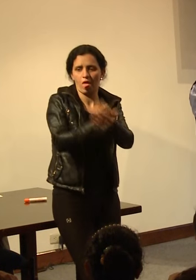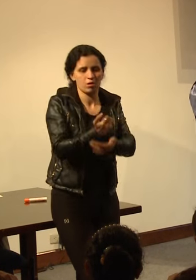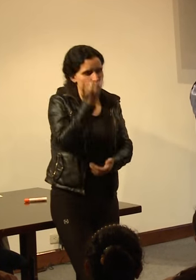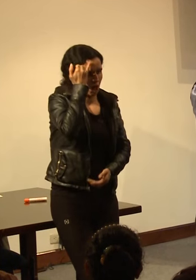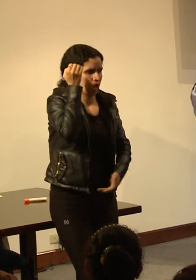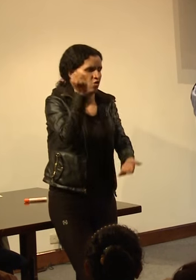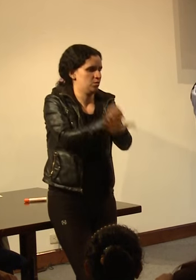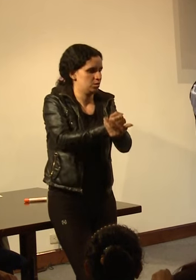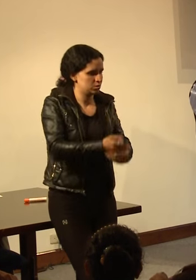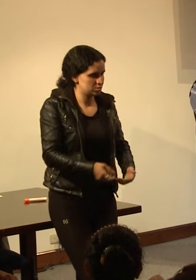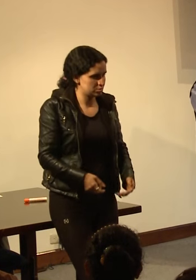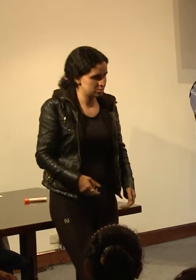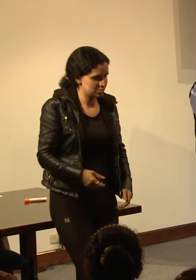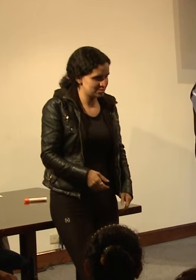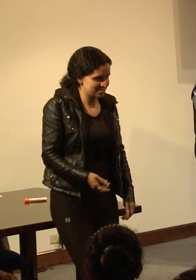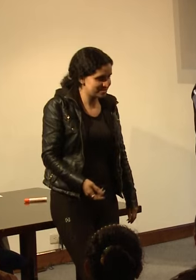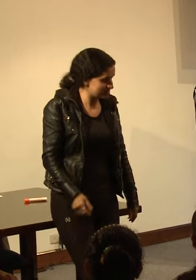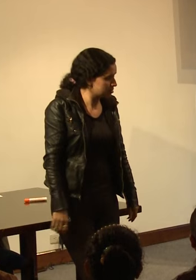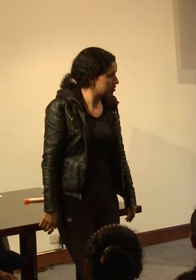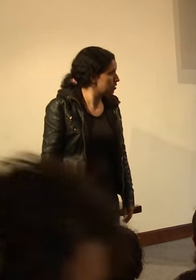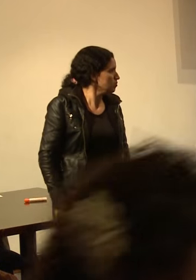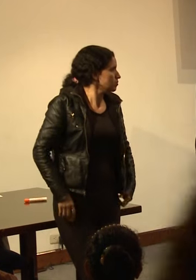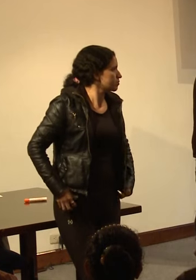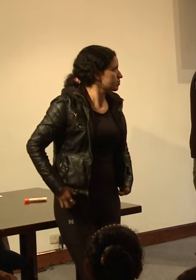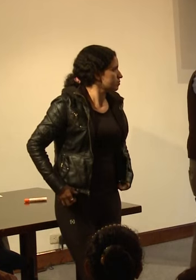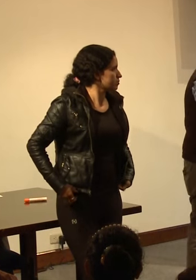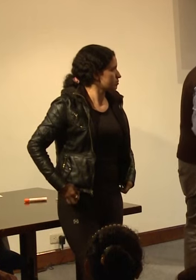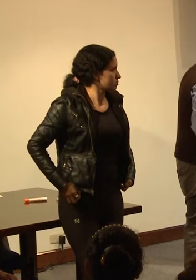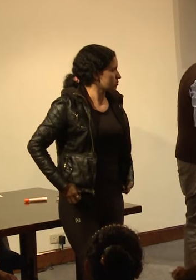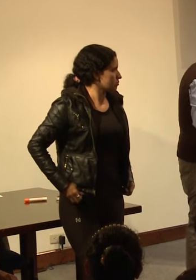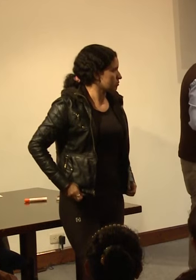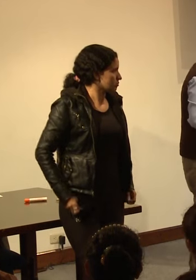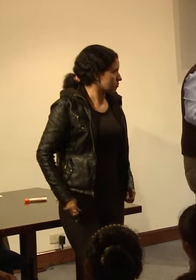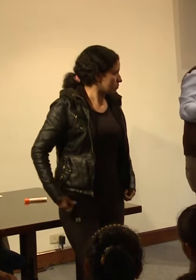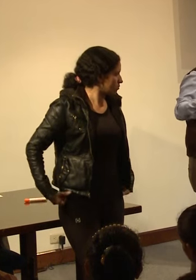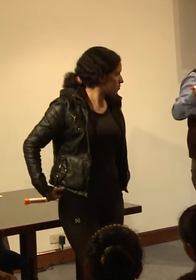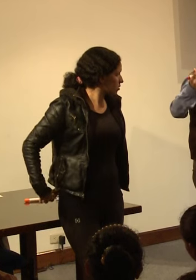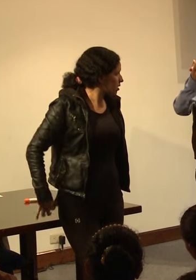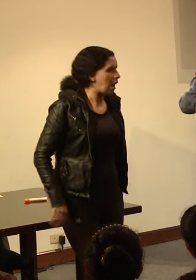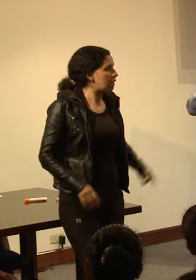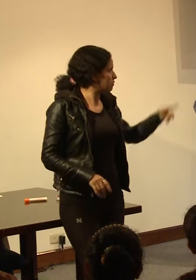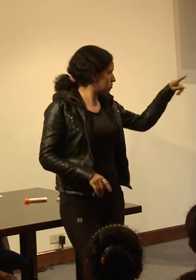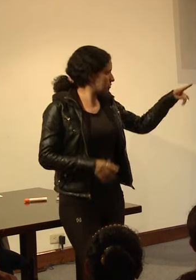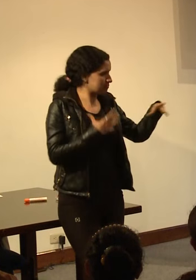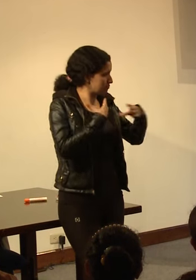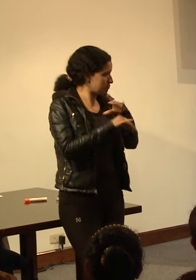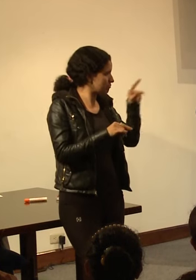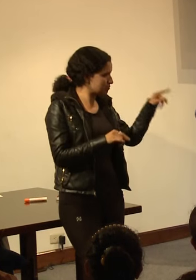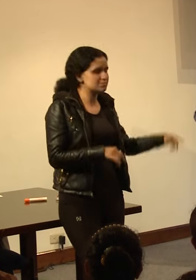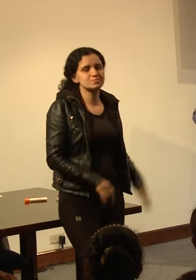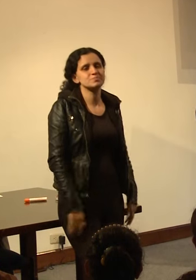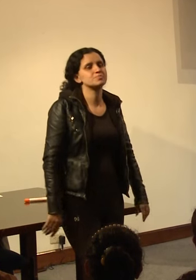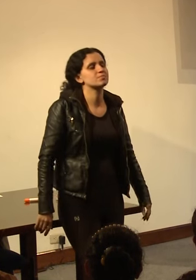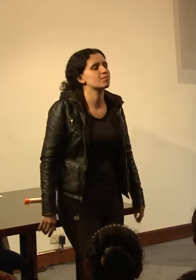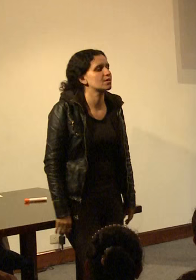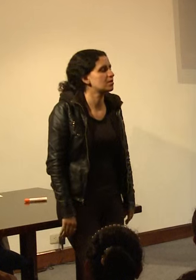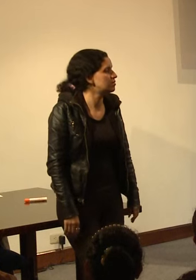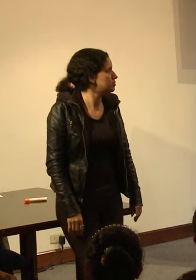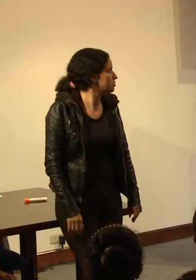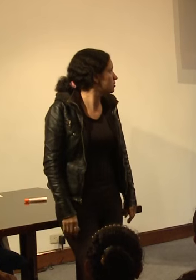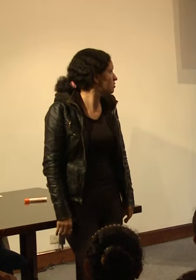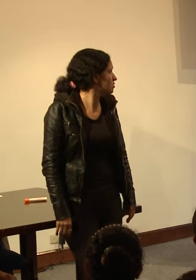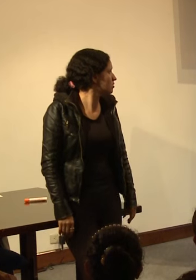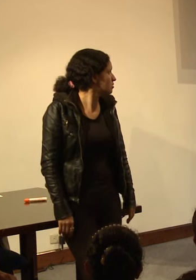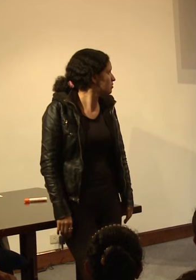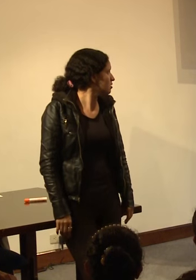luego entonces no les doy las herramientas para eso. No eras tú la que lo decía, ¿cierto? Que te cambiaste de lugar. Entonces, ahora, sí, tres